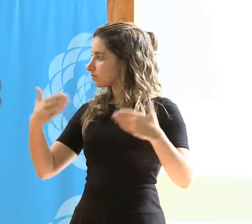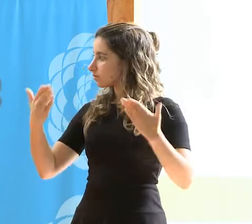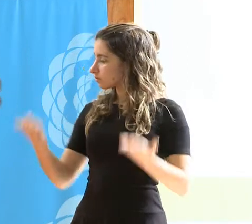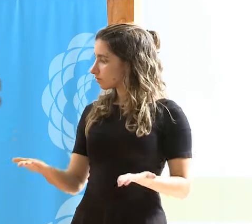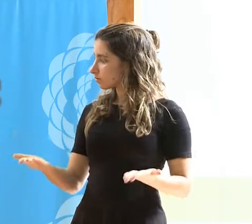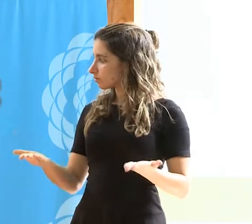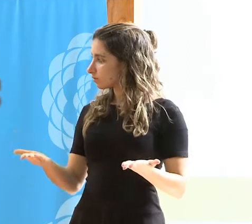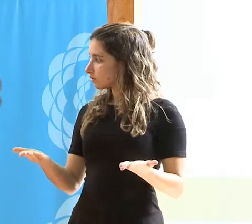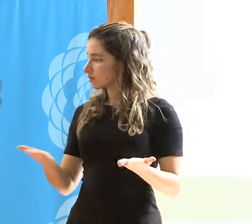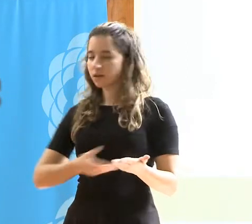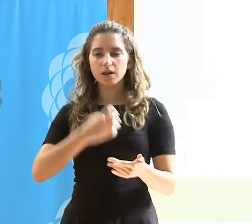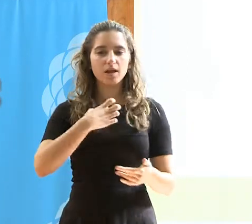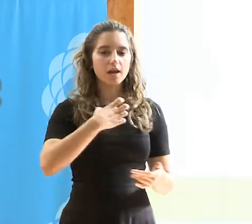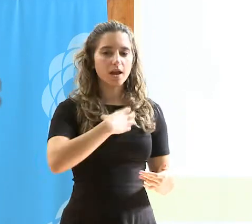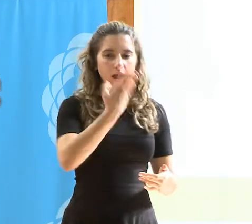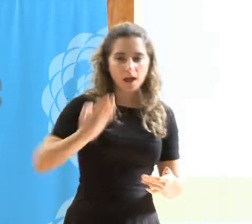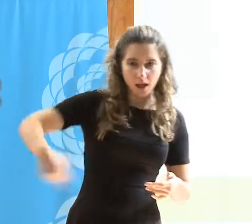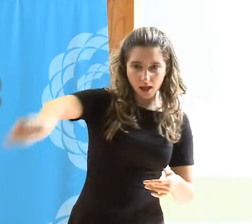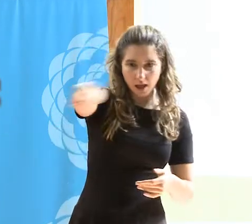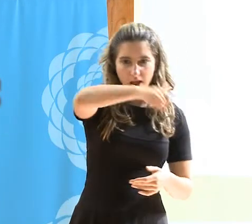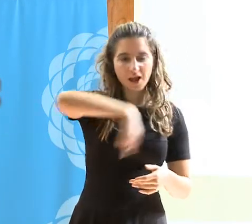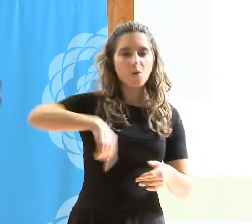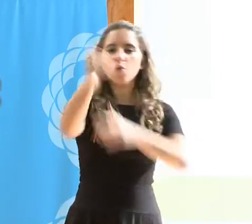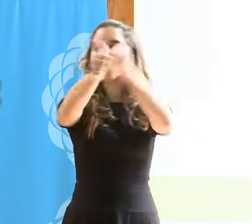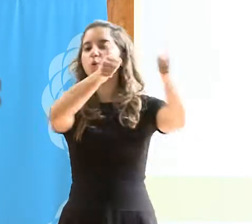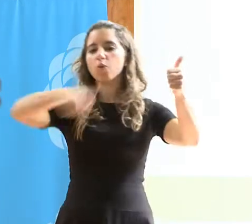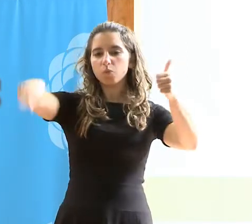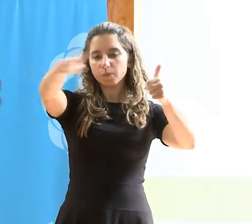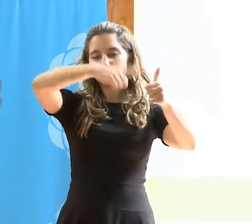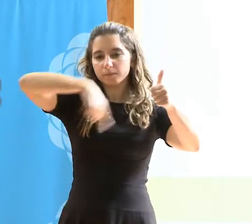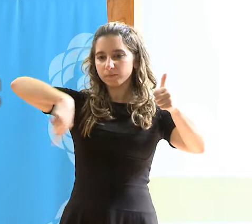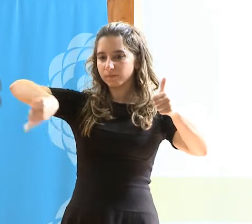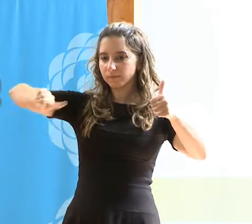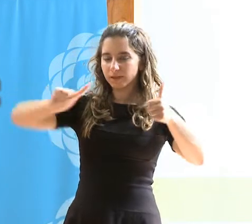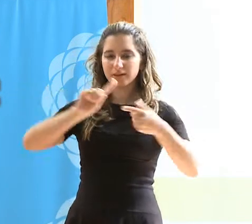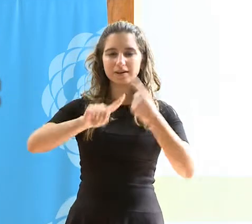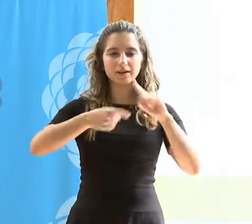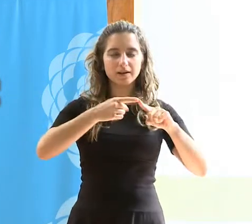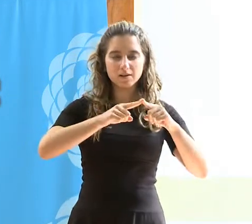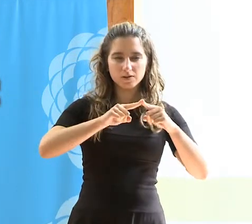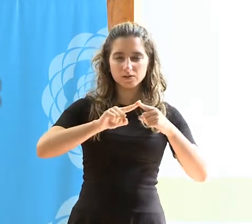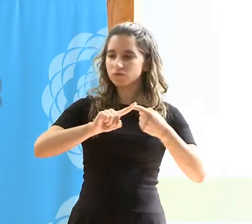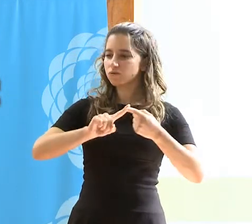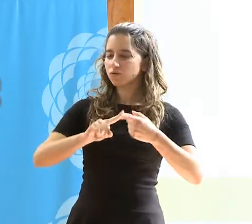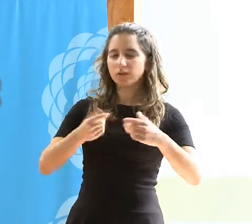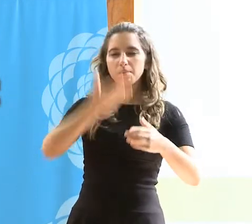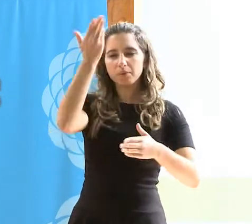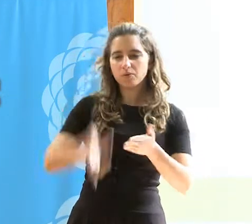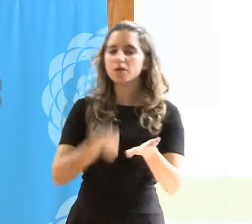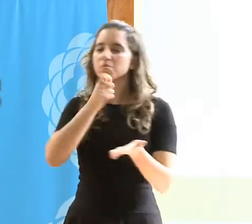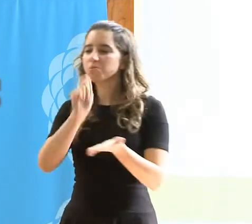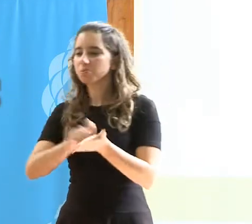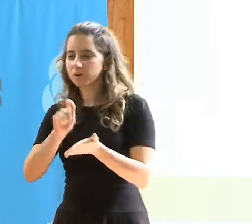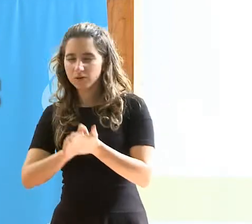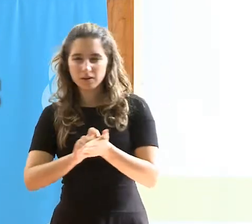formación de los y las estudiantes que están aquí, pueden dar fe, en el marco de los manuales de buenas prácticas comunicacionales que